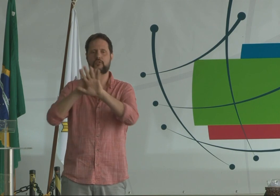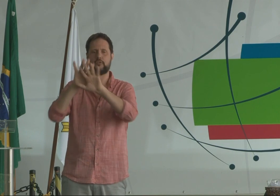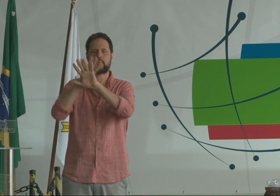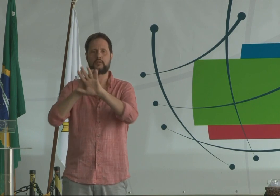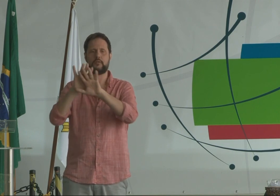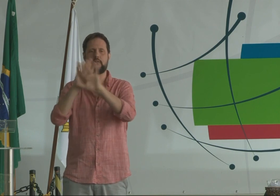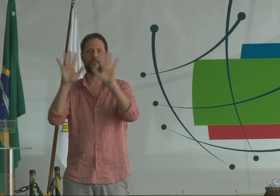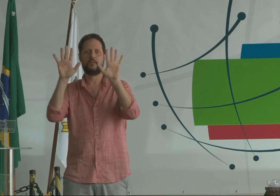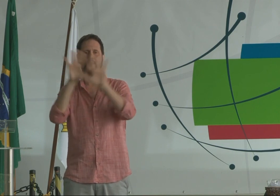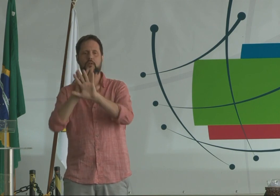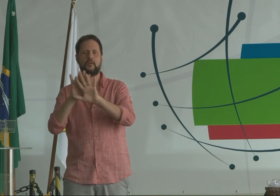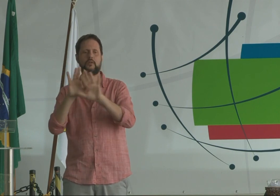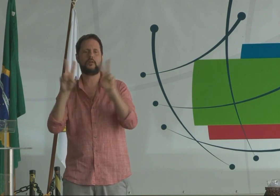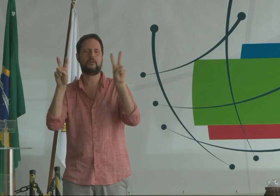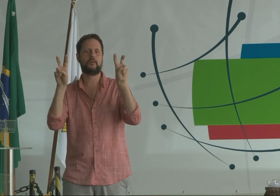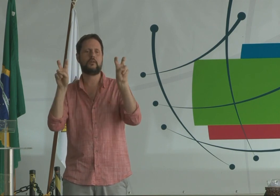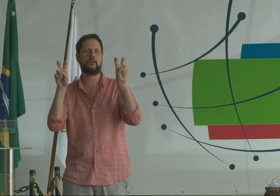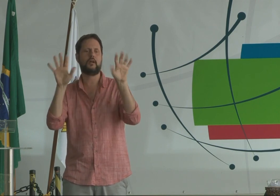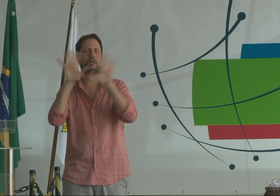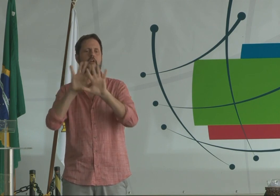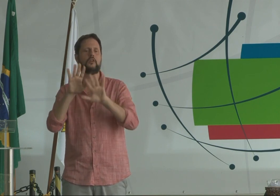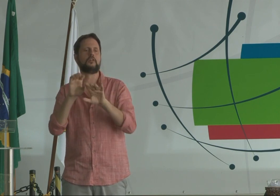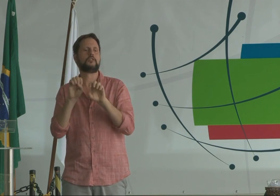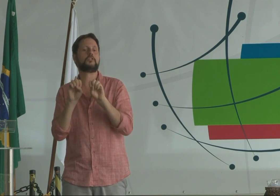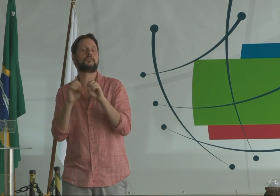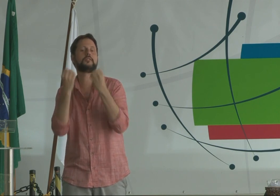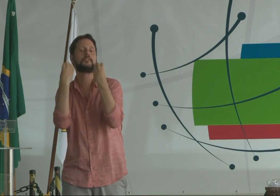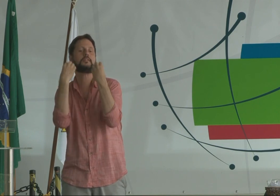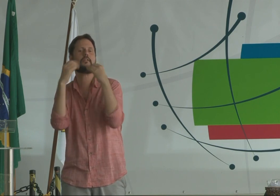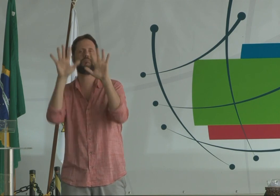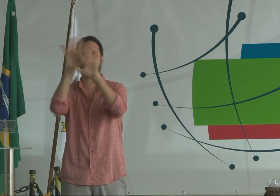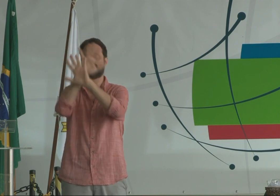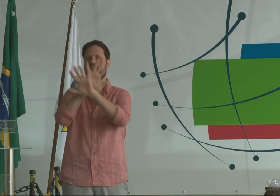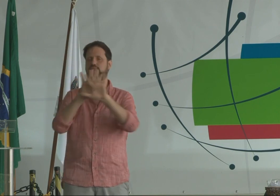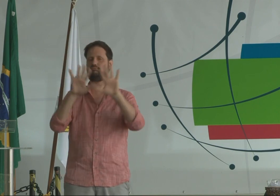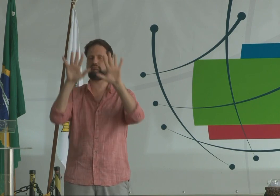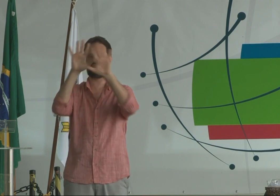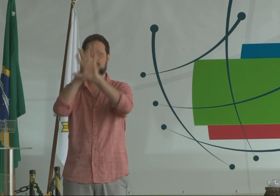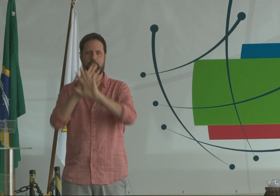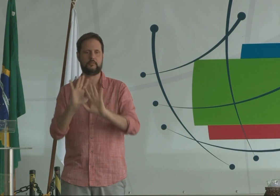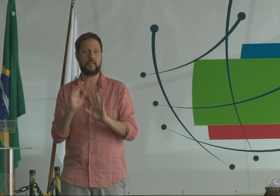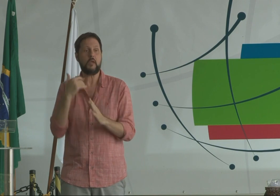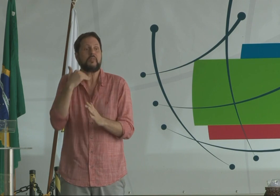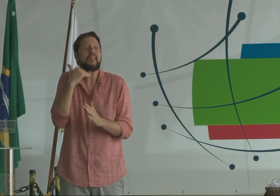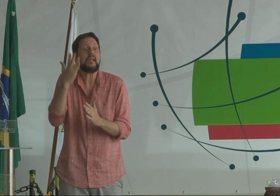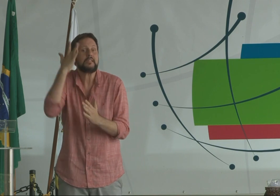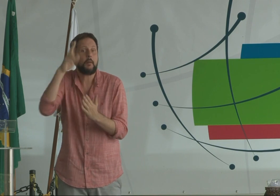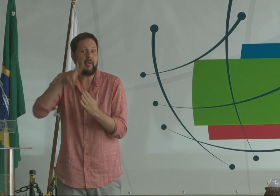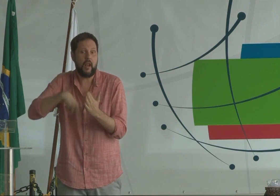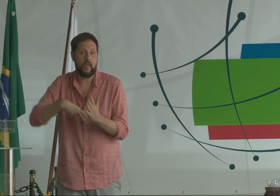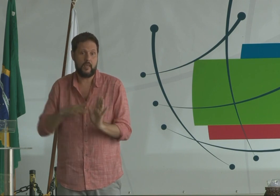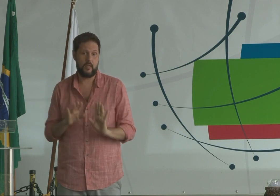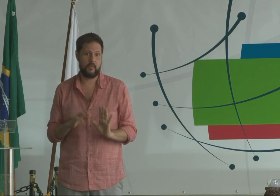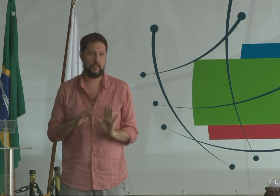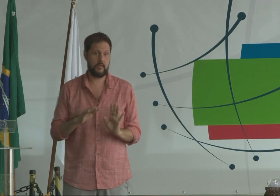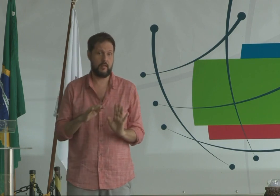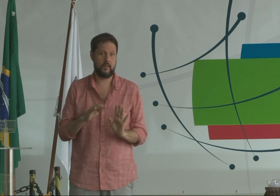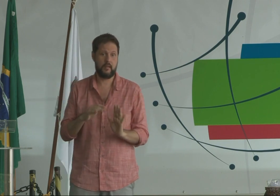Parecia que era quando eu estava camuflada para mim. O ensino para mim estava sofrendo uma camuflagem. Eu não sabia. Eu não estava